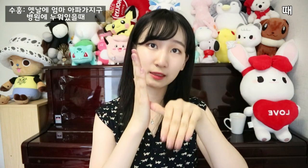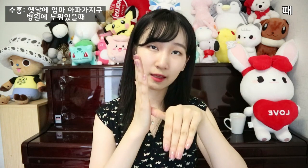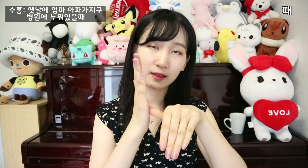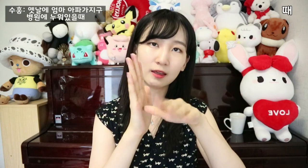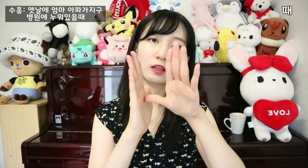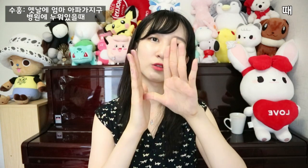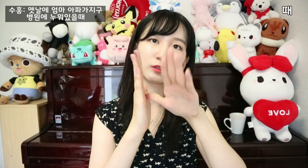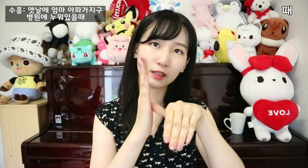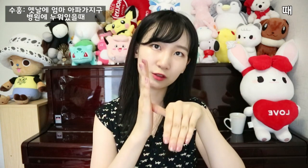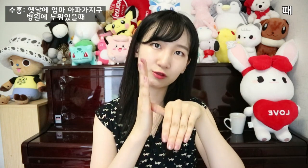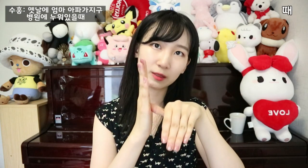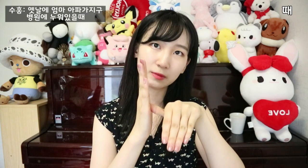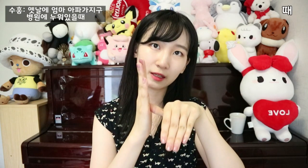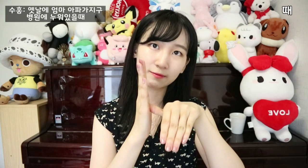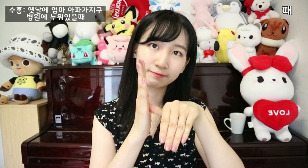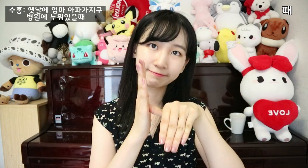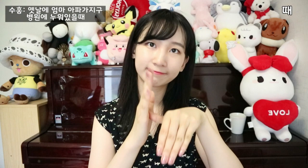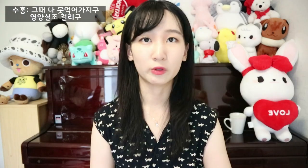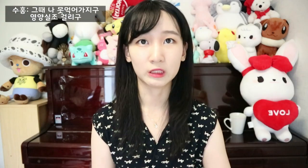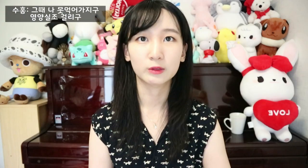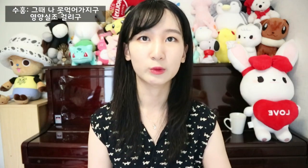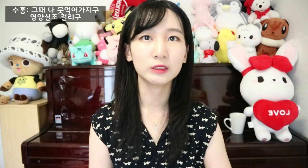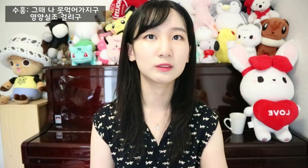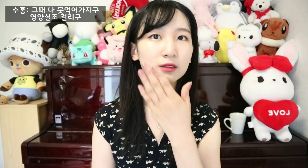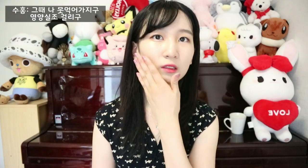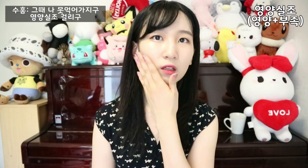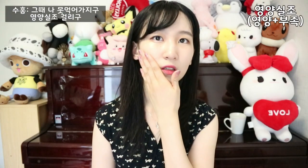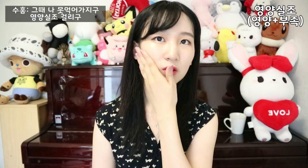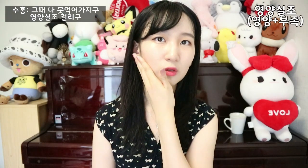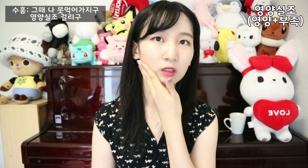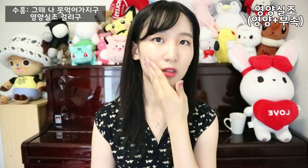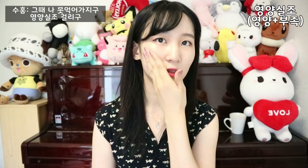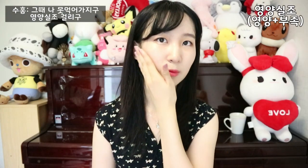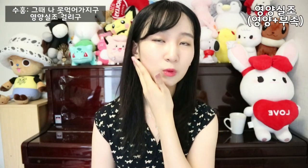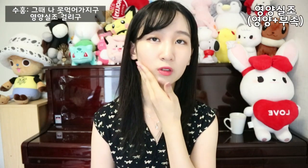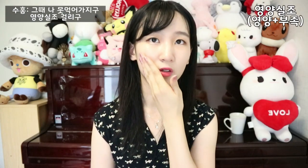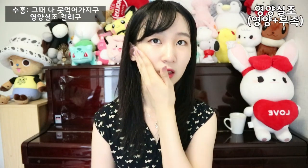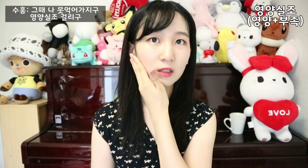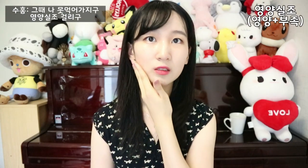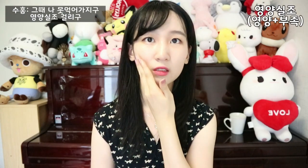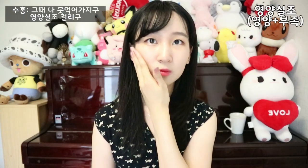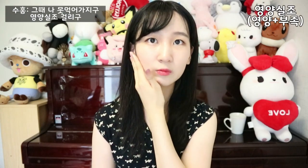때. 이건 때라는 수화입니다. 영양실조는 여기 볼을 이렇게